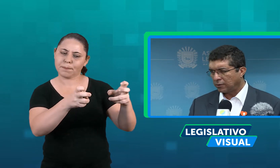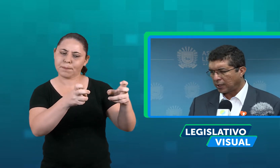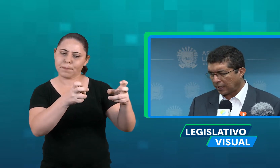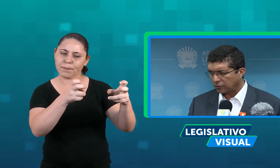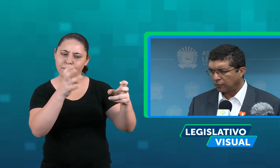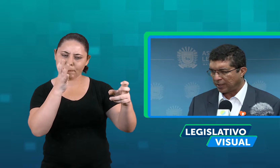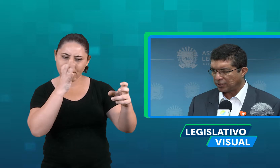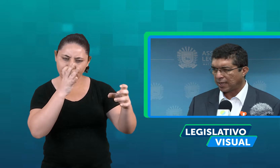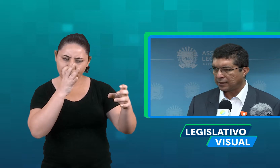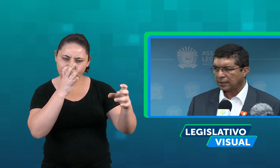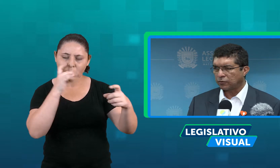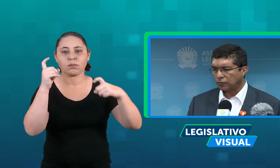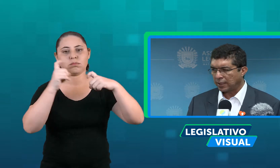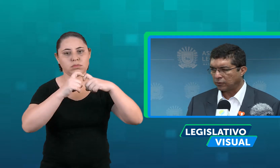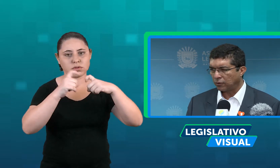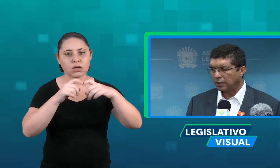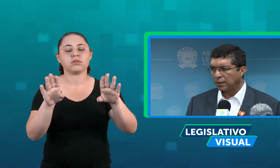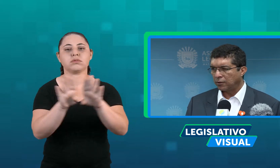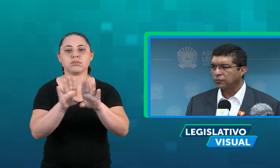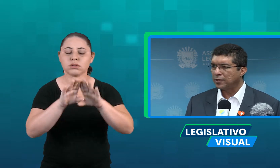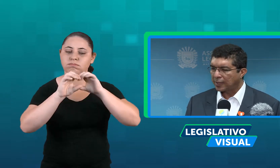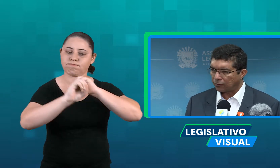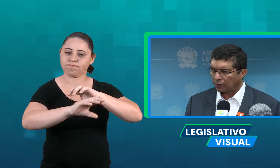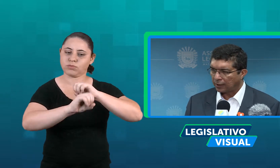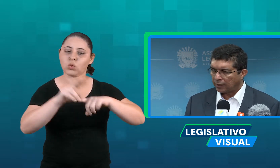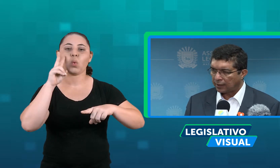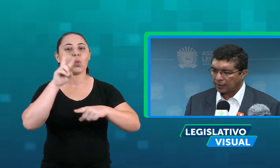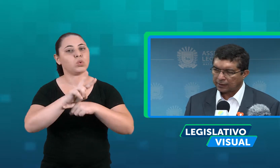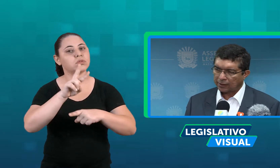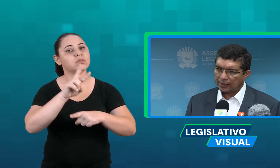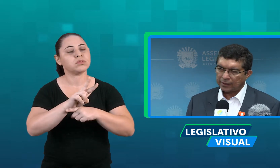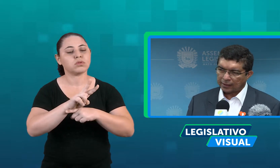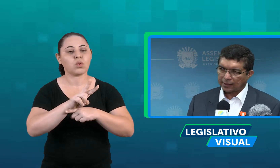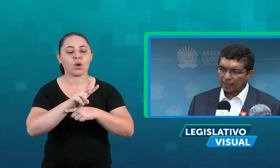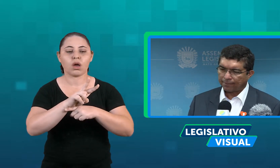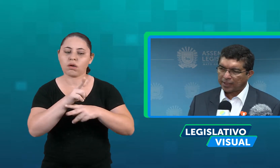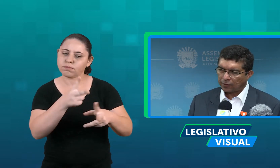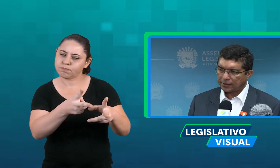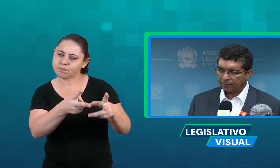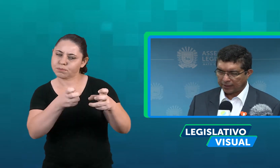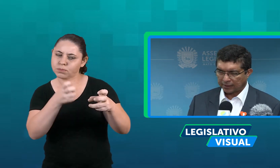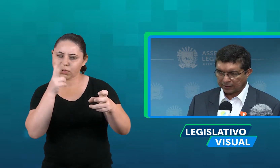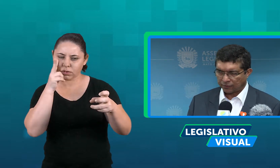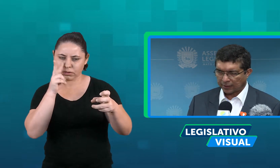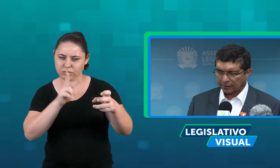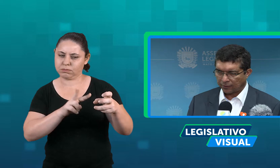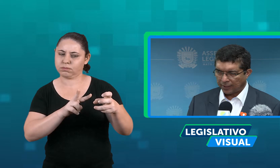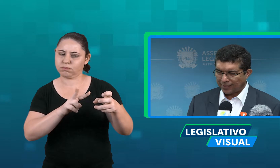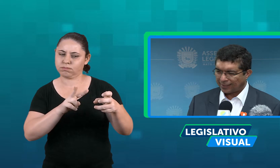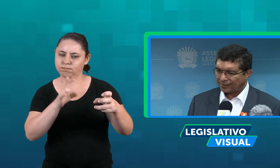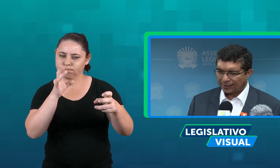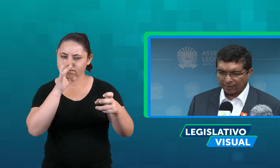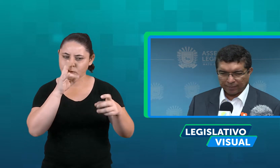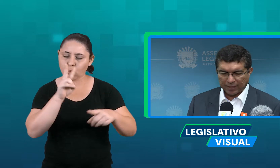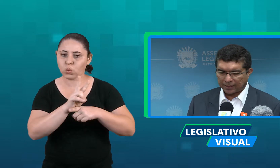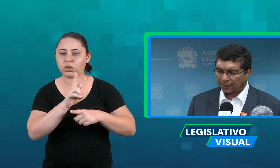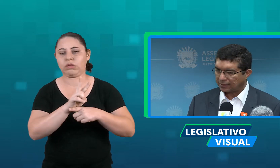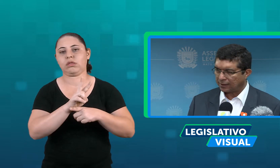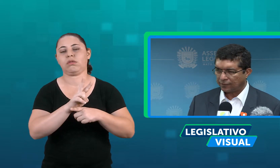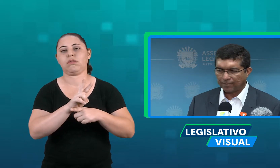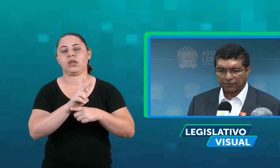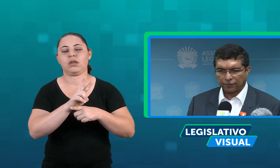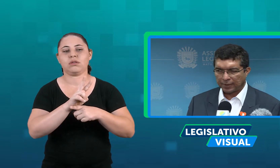percepção, no caso do pediatra, do cuidador ou do educador, em relação a detectar precocemente essa situação que é